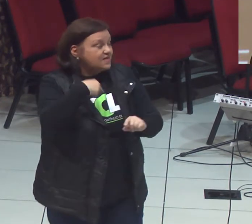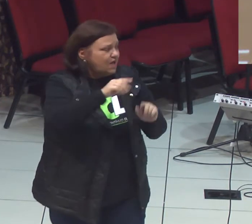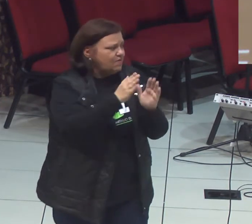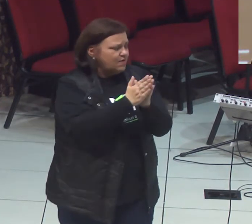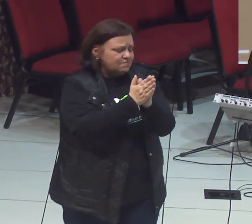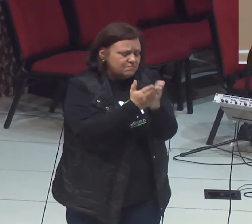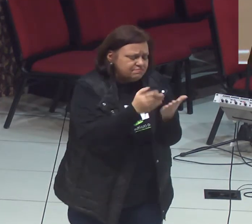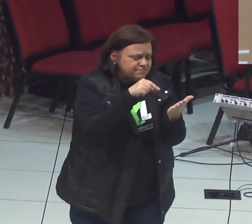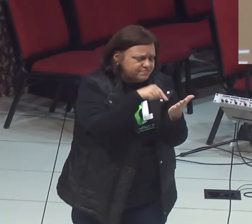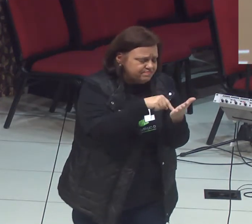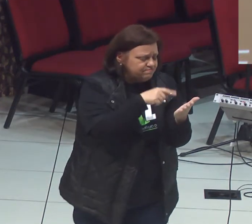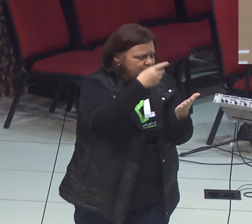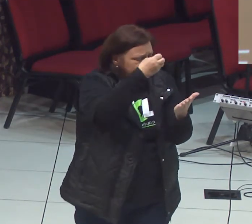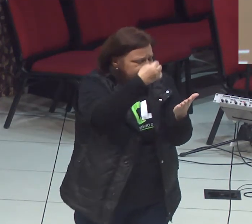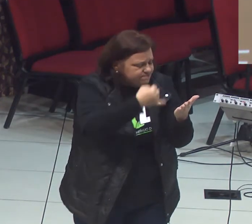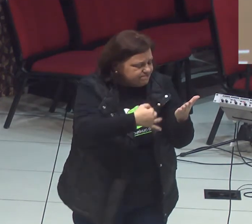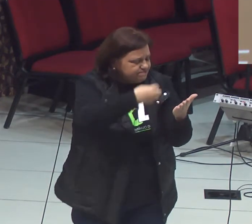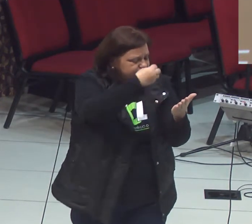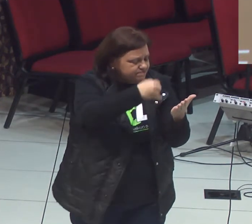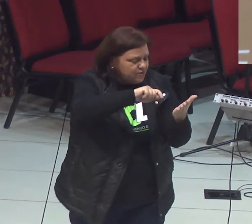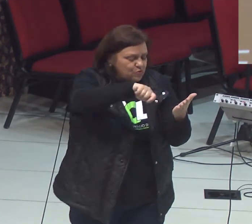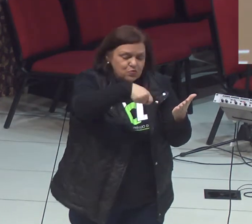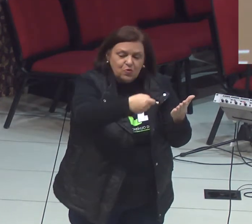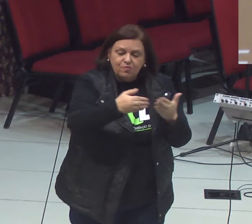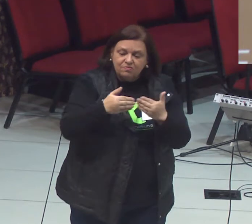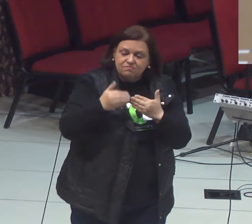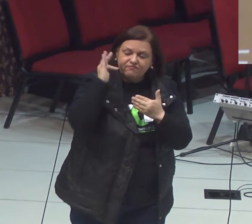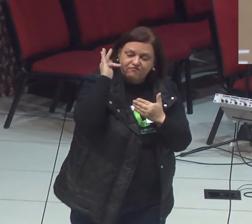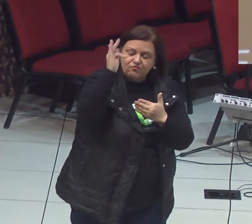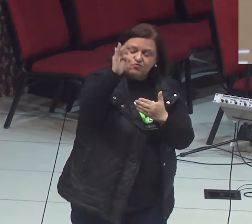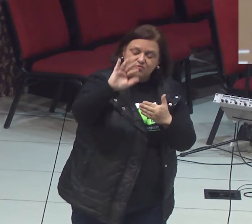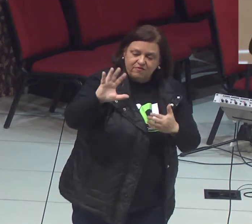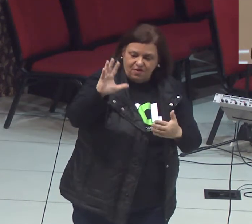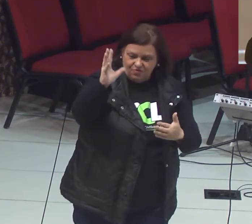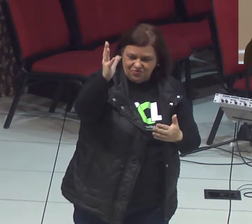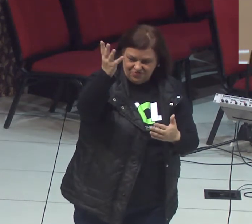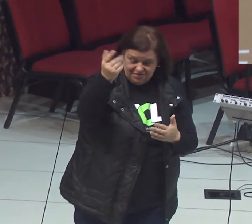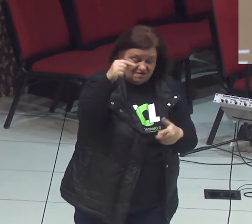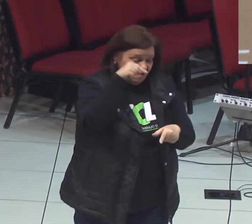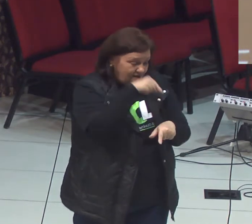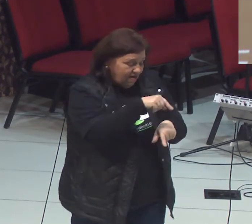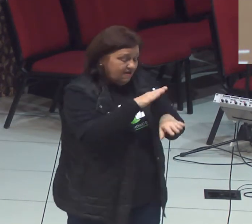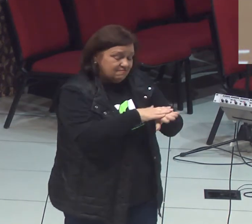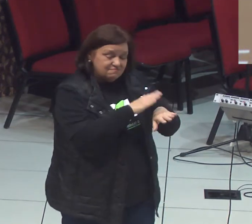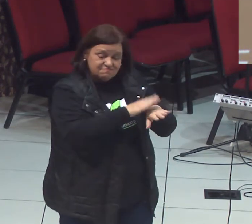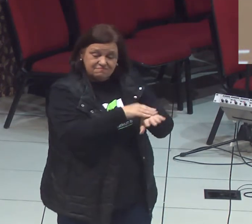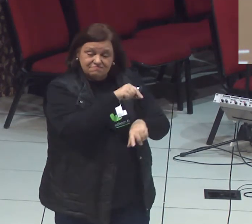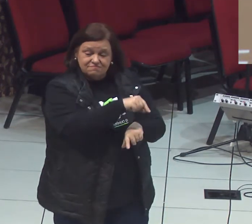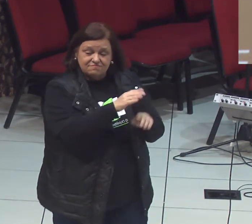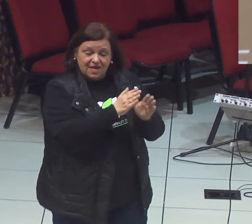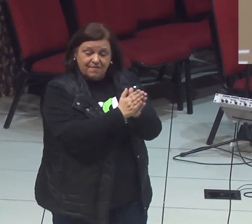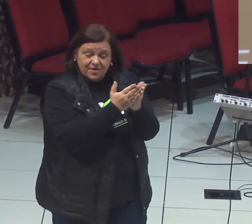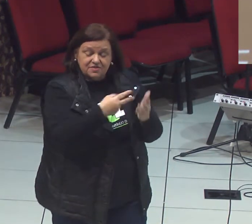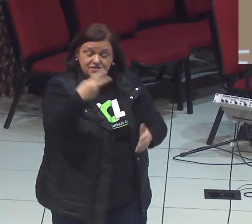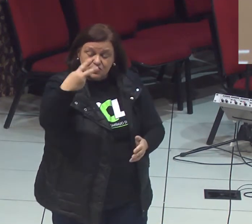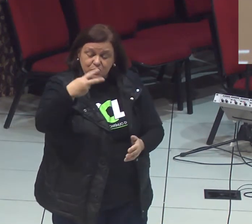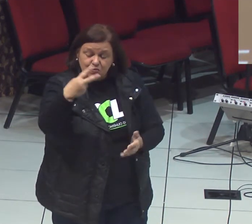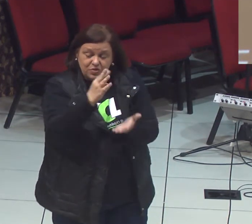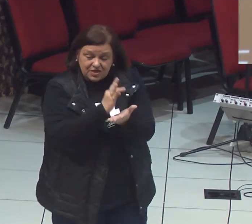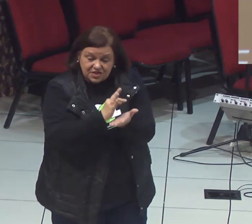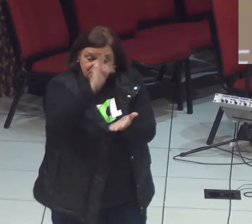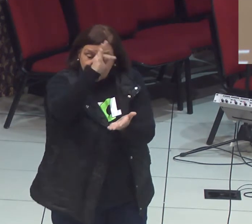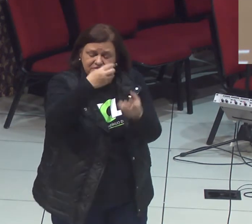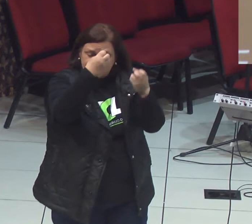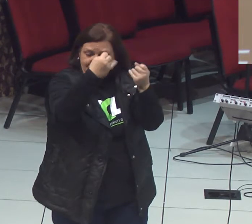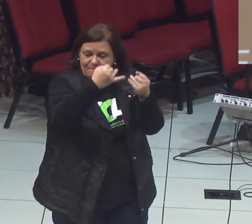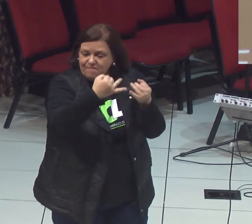revelações apuradas dos fatos que envolvem esse acontecimento. Não existe outro lugar na Bíblia que não seja 2